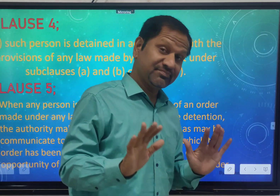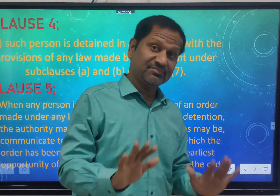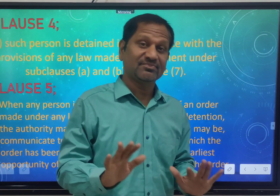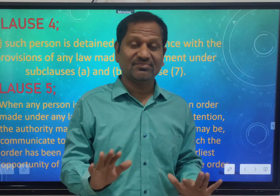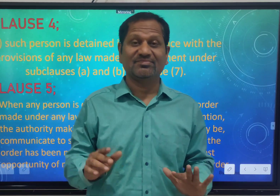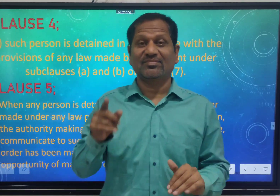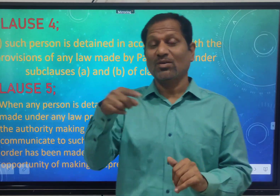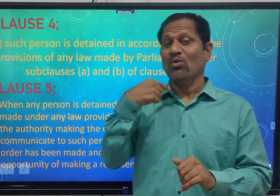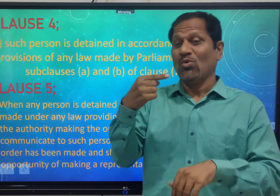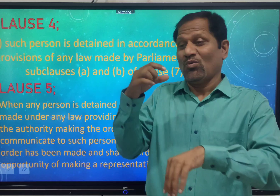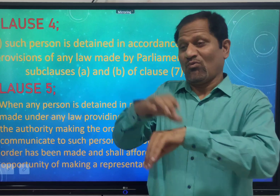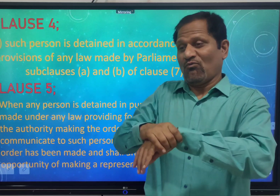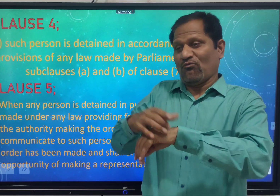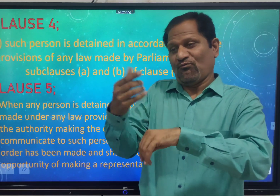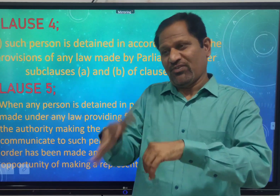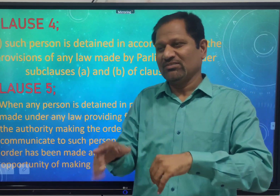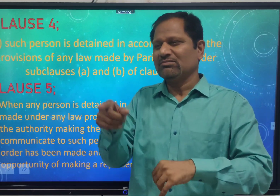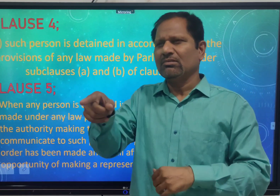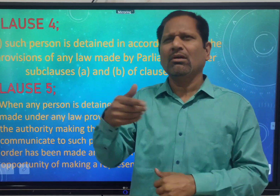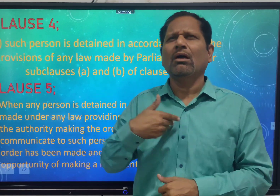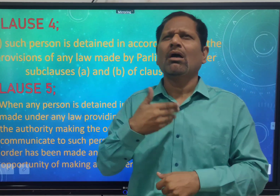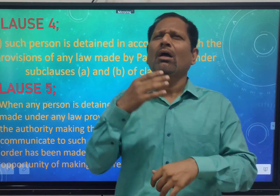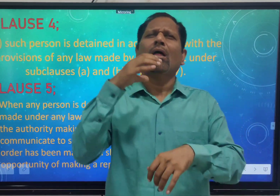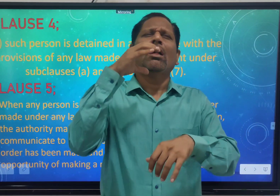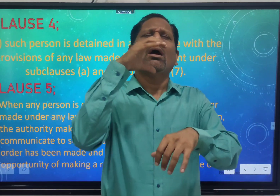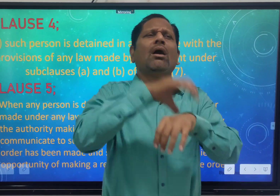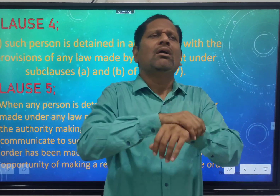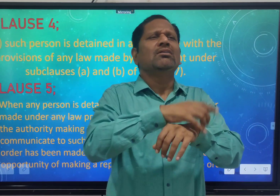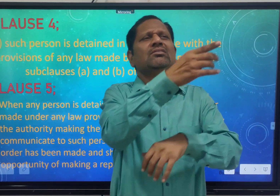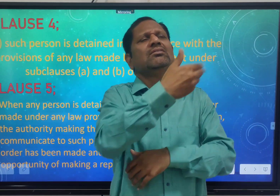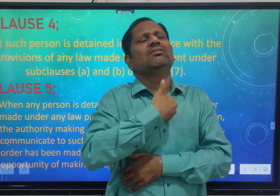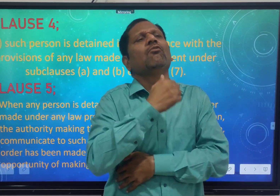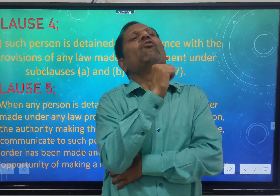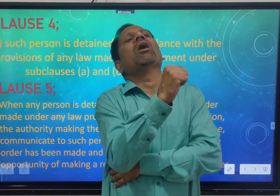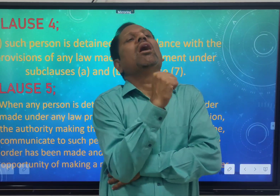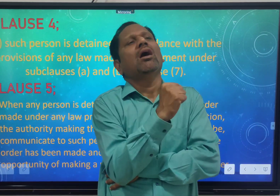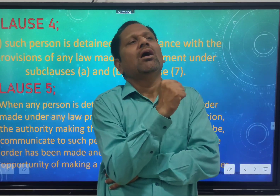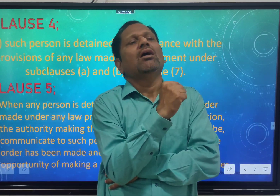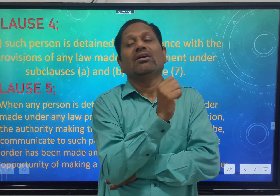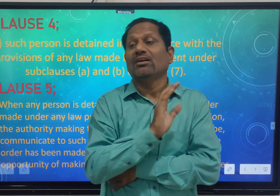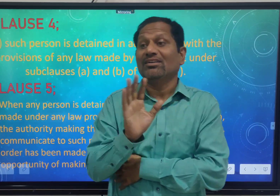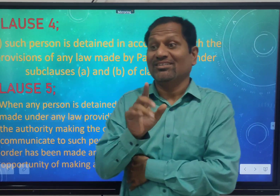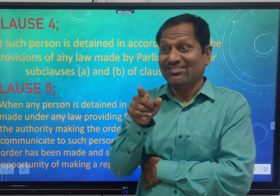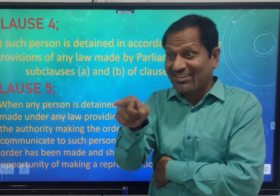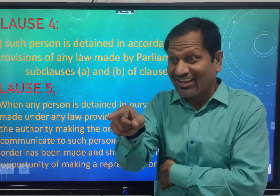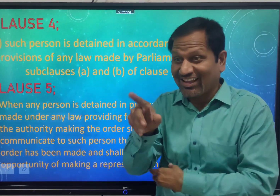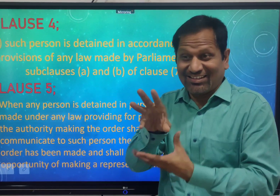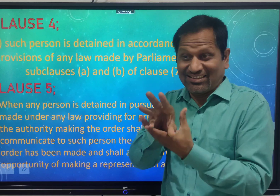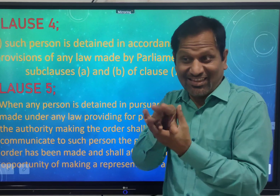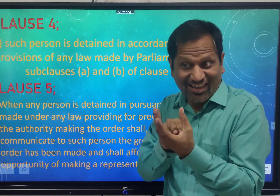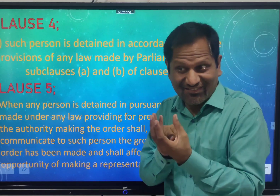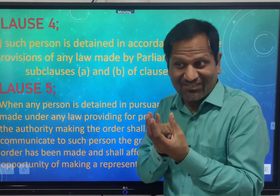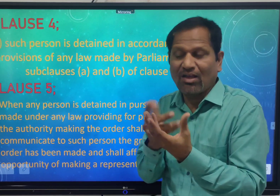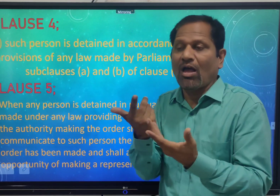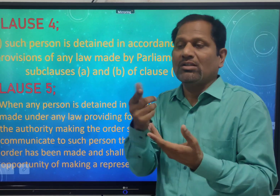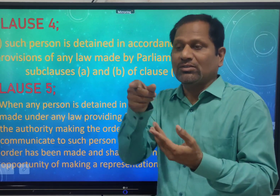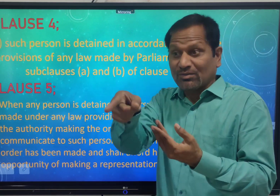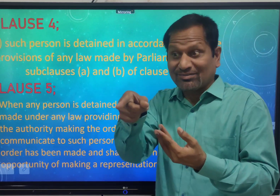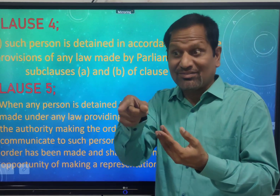कि जो जिसको पकड़ लिया है, आपने मुझे क्यों पकड़ा, तो बात यह है कि आपको